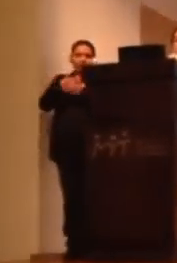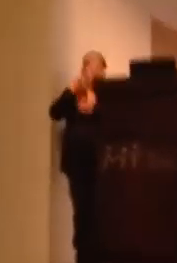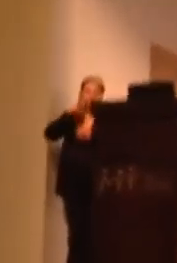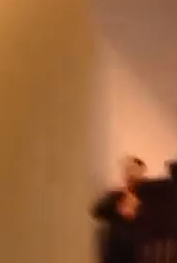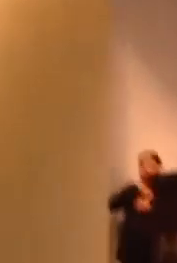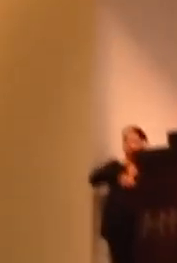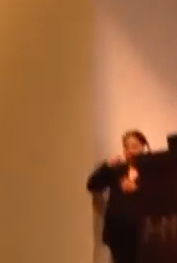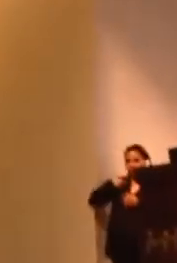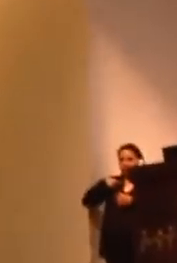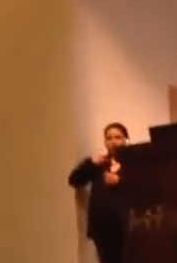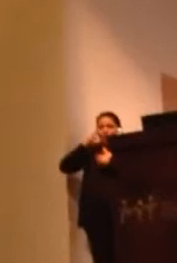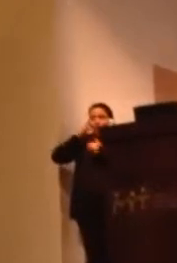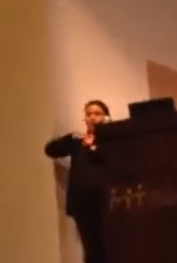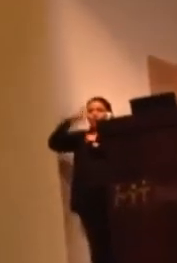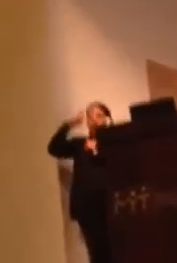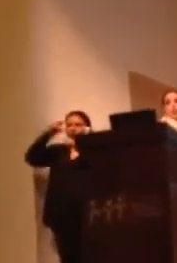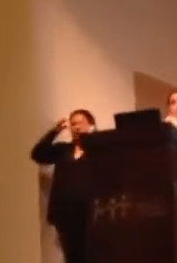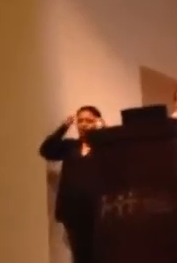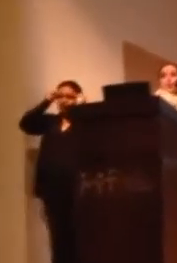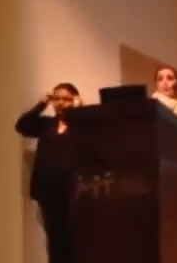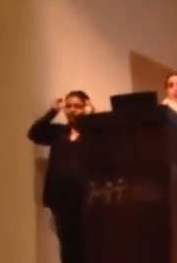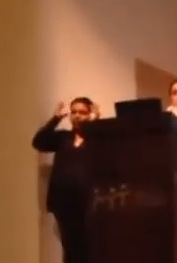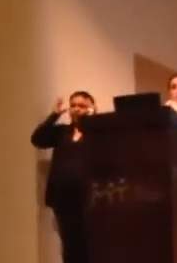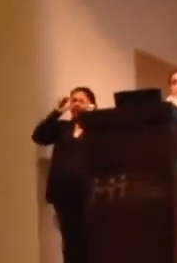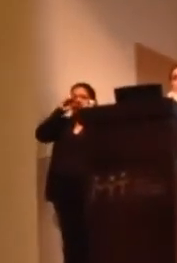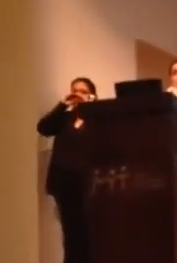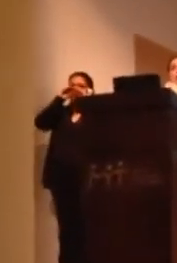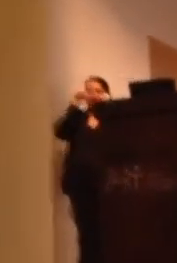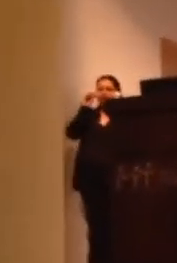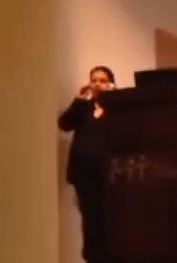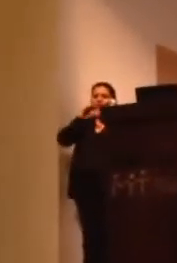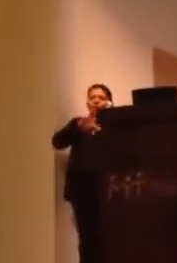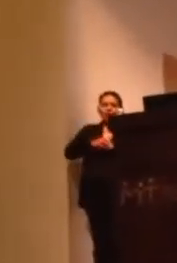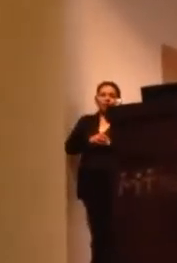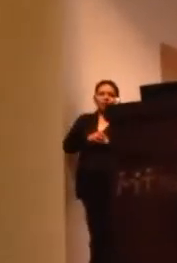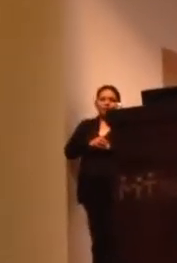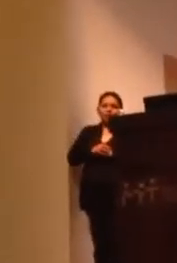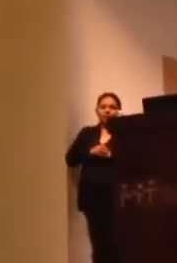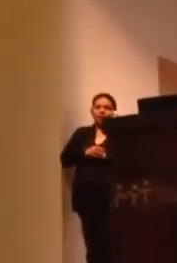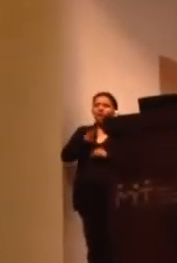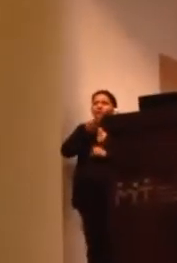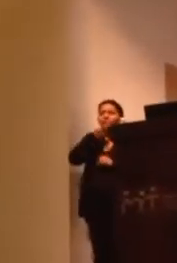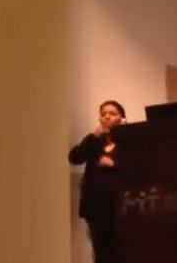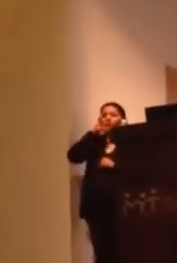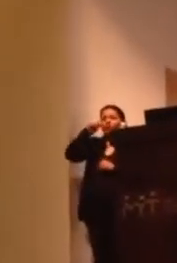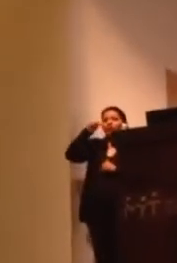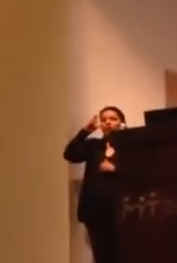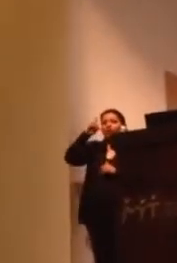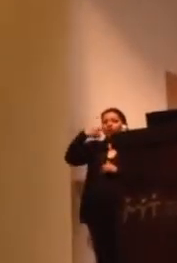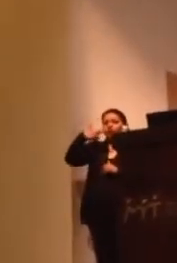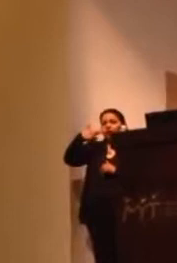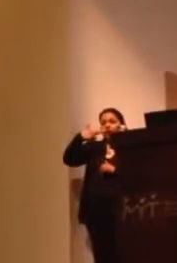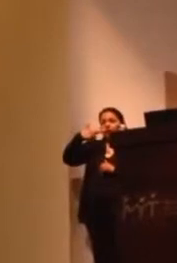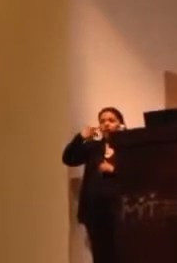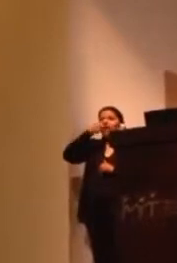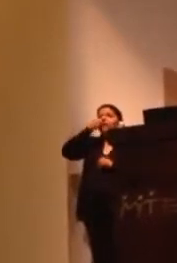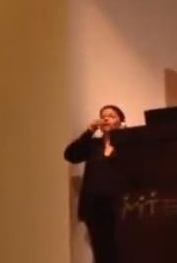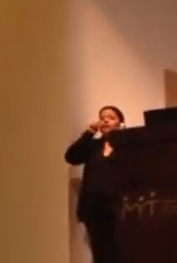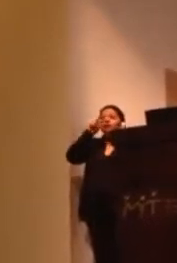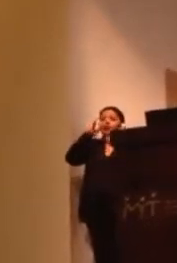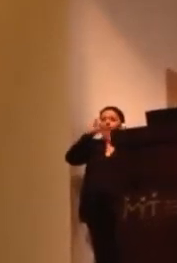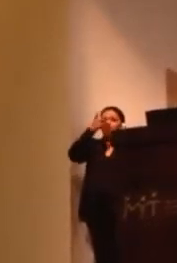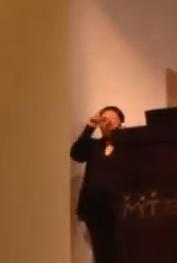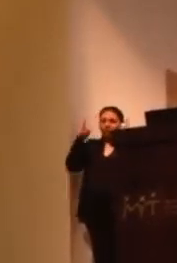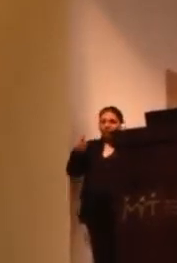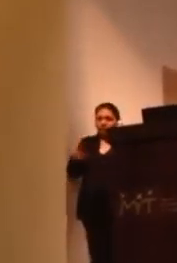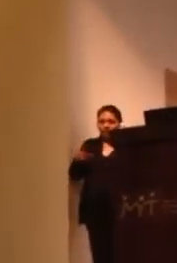nosotros tenemos un mayor grosor en la corteza cerebral. En los niños con TDAH se ha visto que el desarrollo de